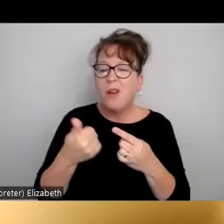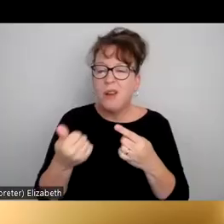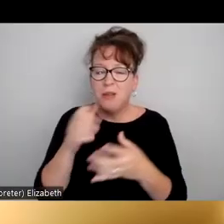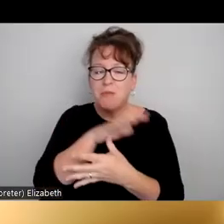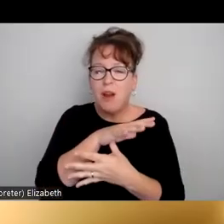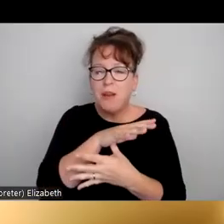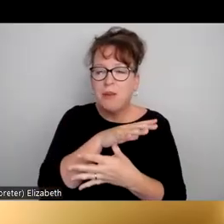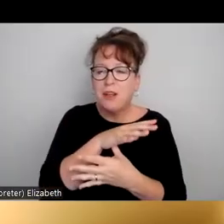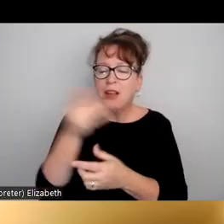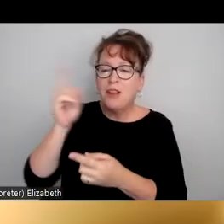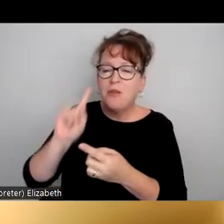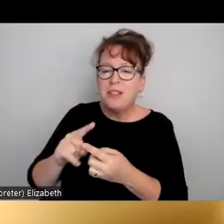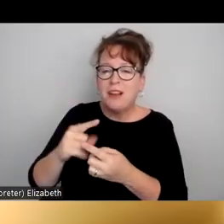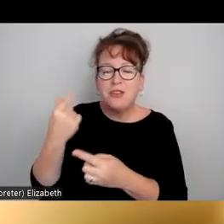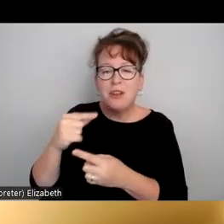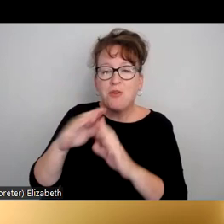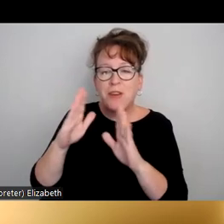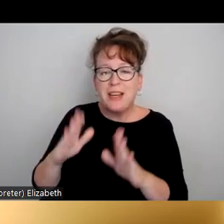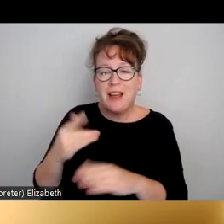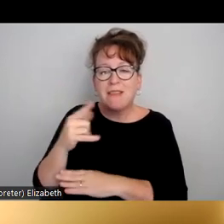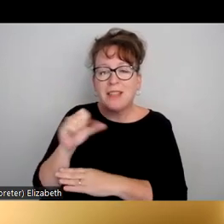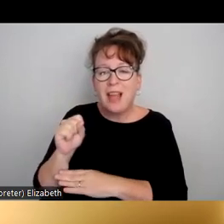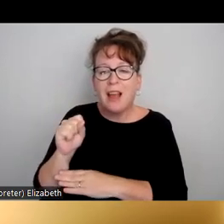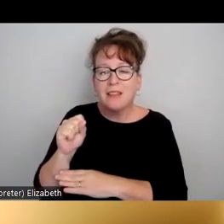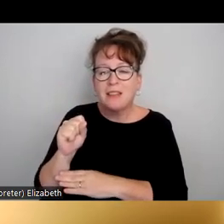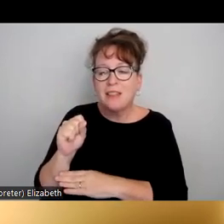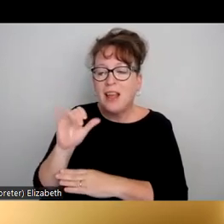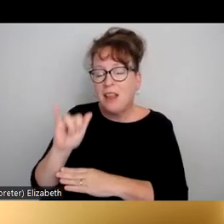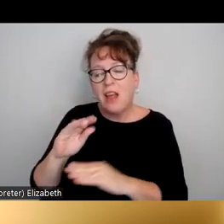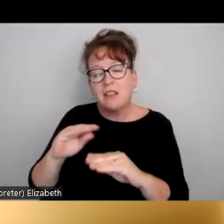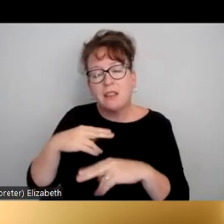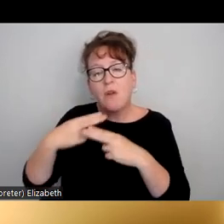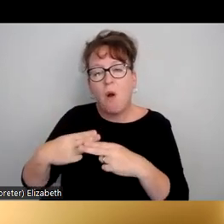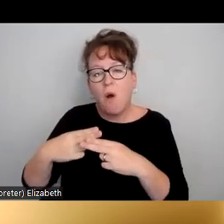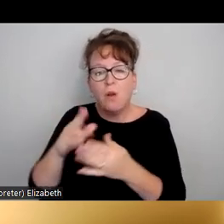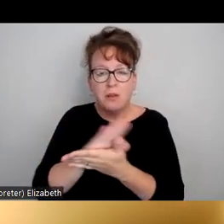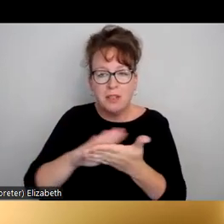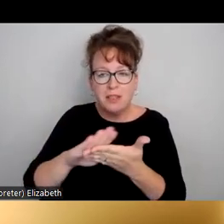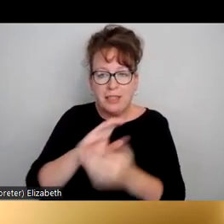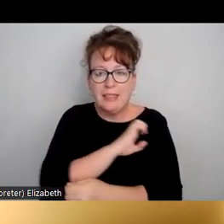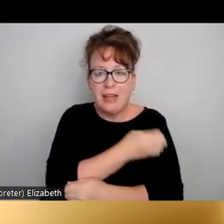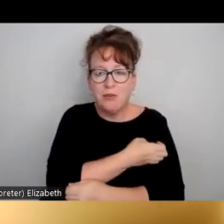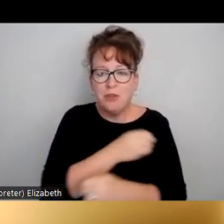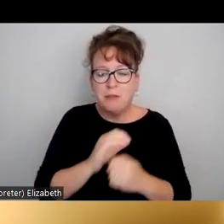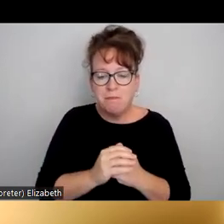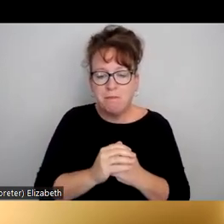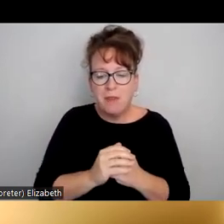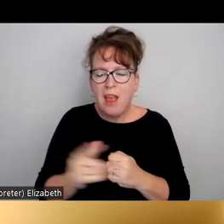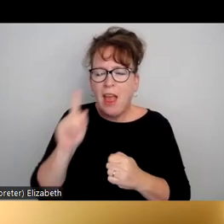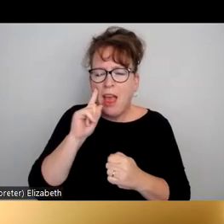comisario nordstrom Okay otra de las prioridades es la energía